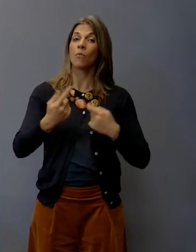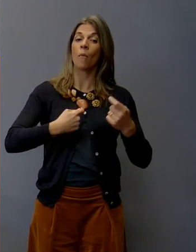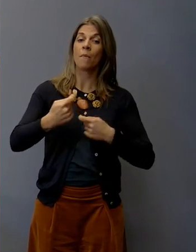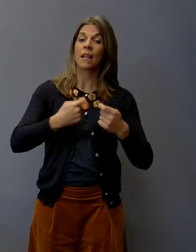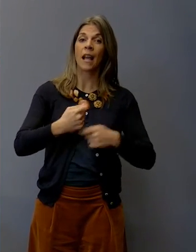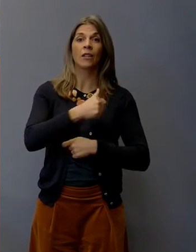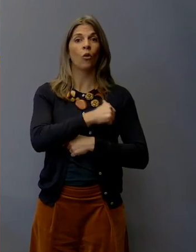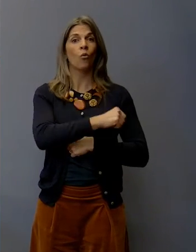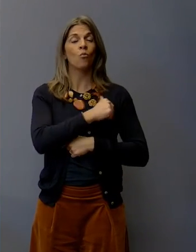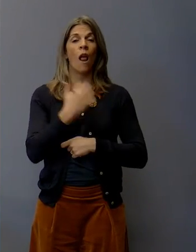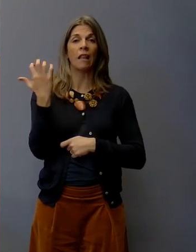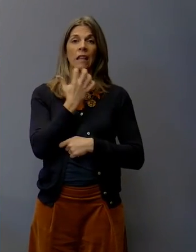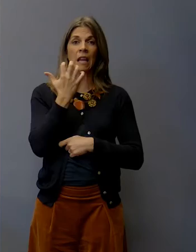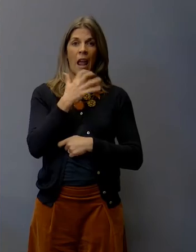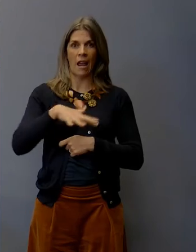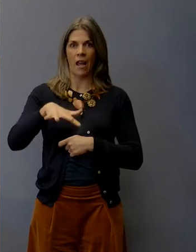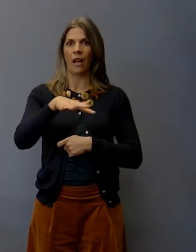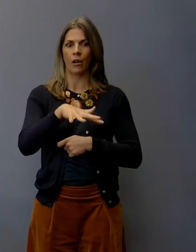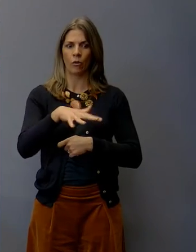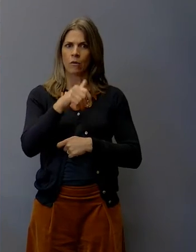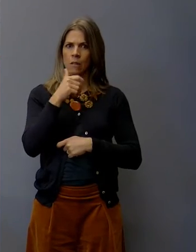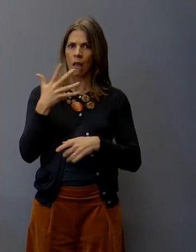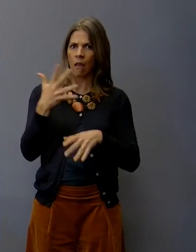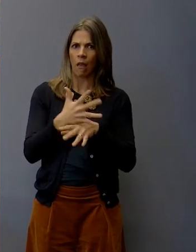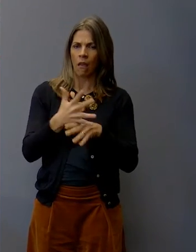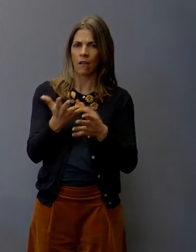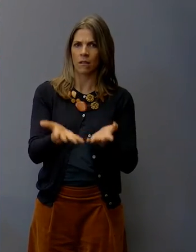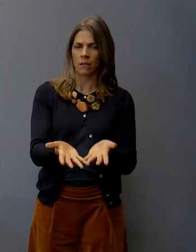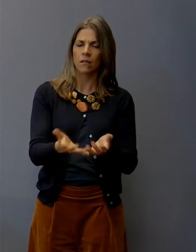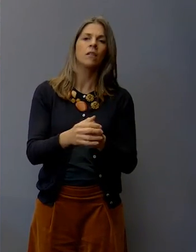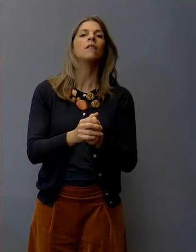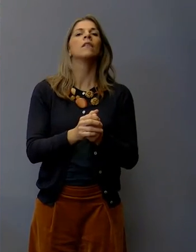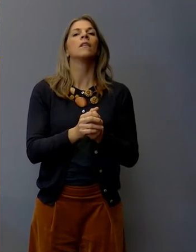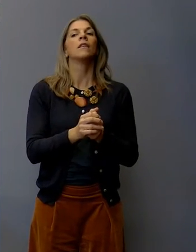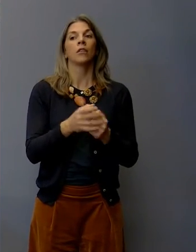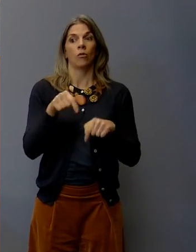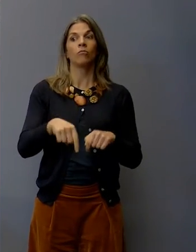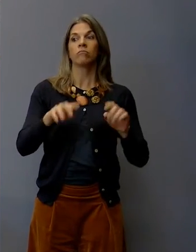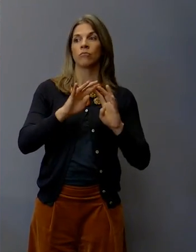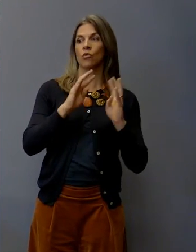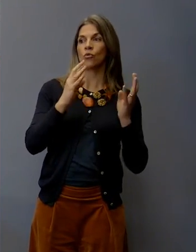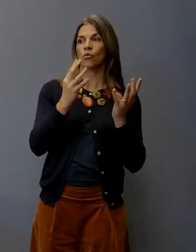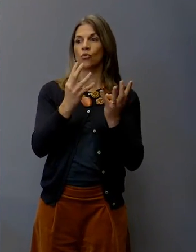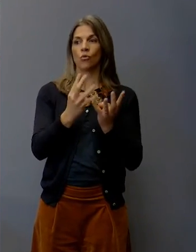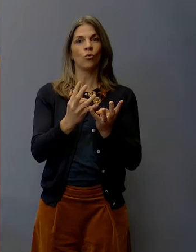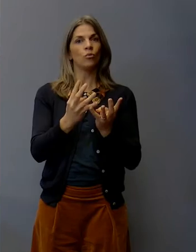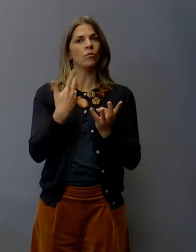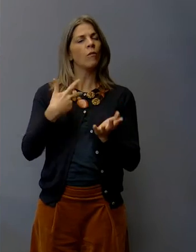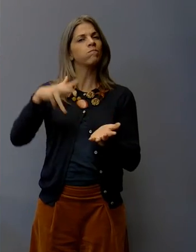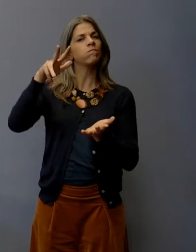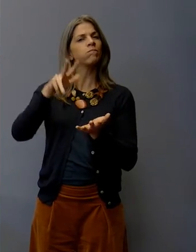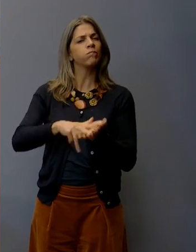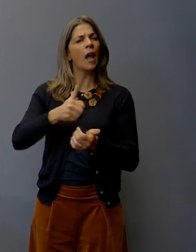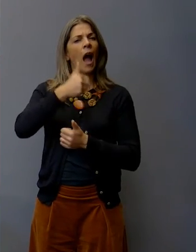di questa giunta questa giunta va riconosciuto anche lo stanziamento ogni anno di